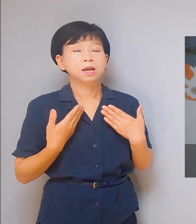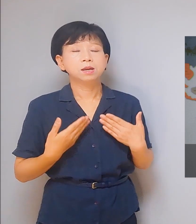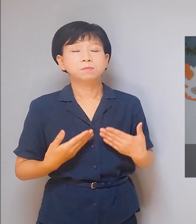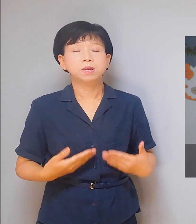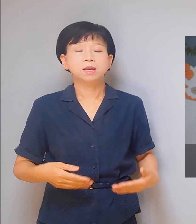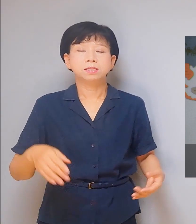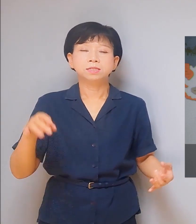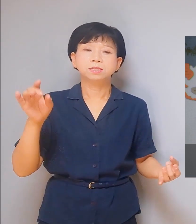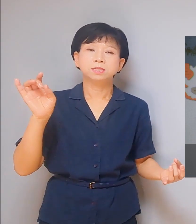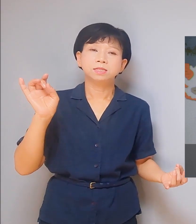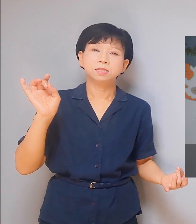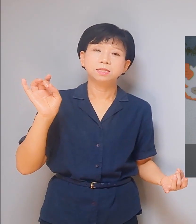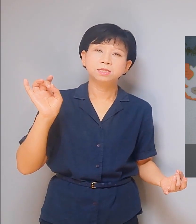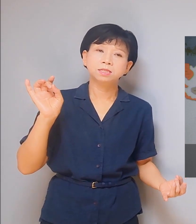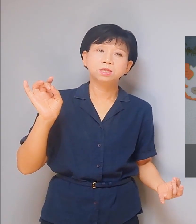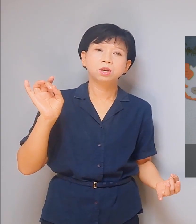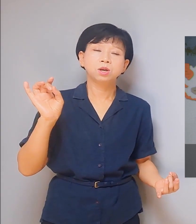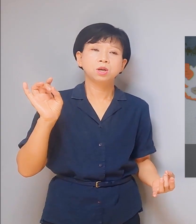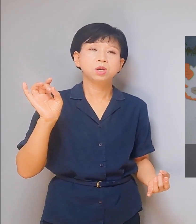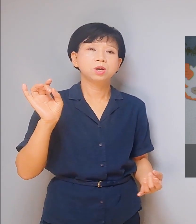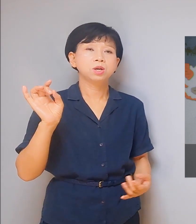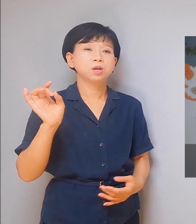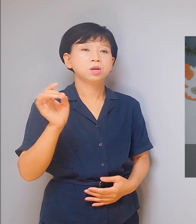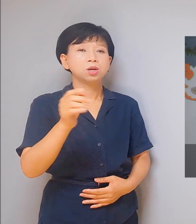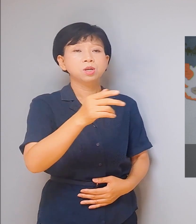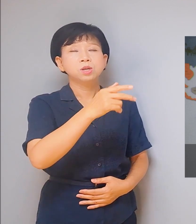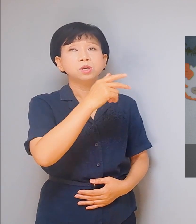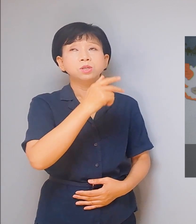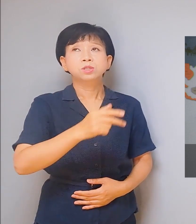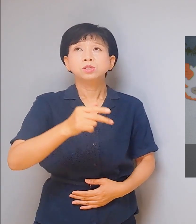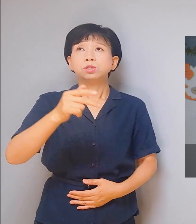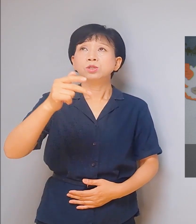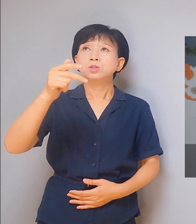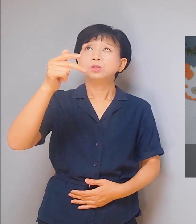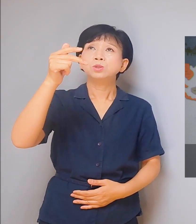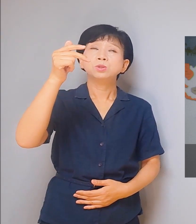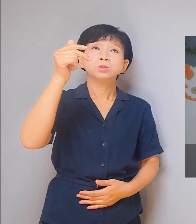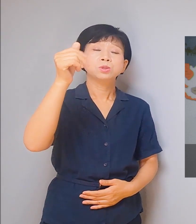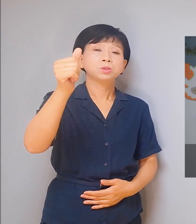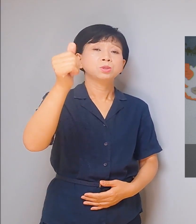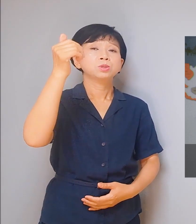너희는 가만히 있어